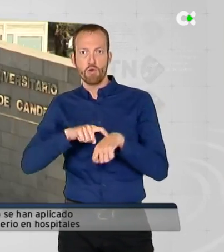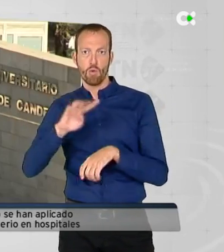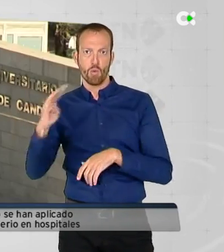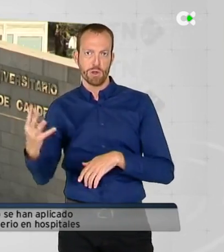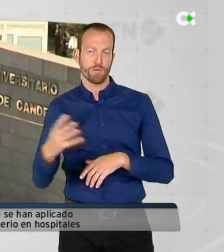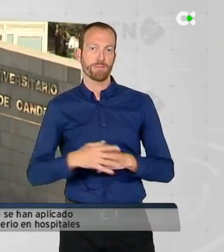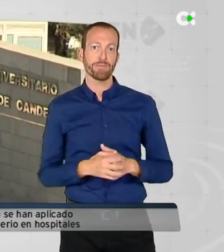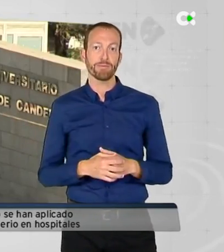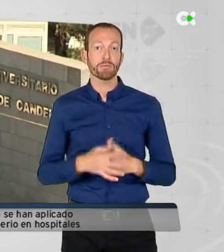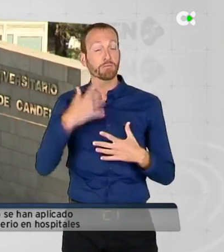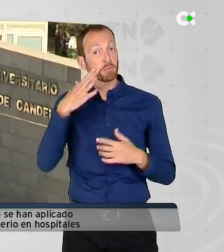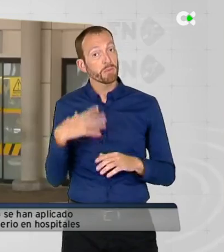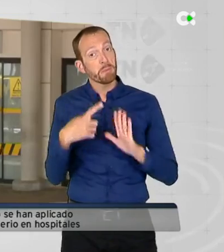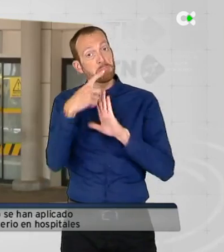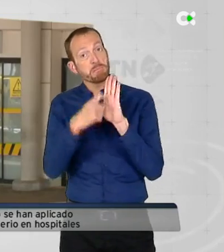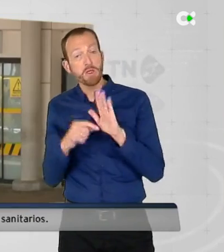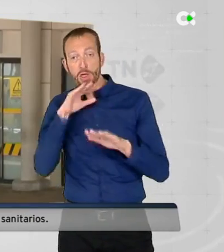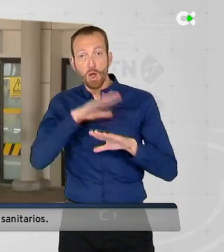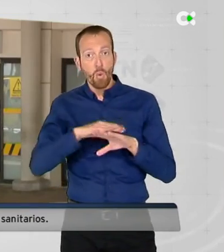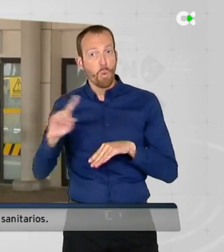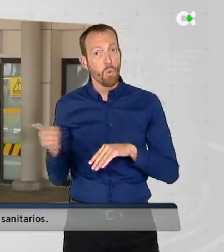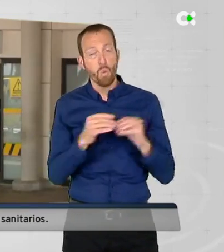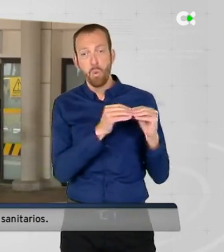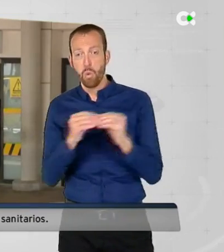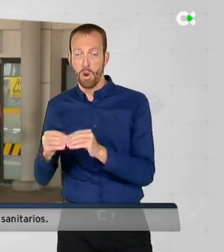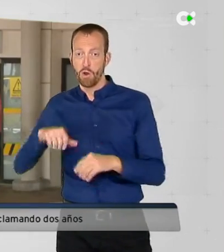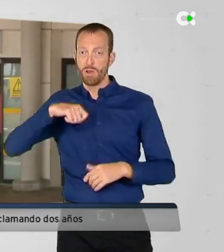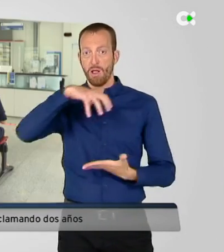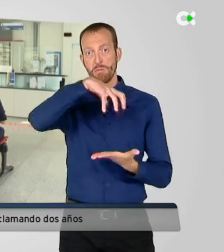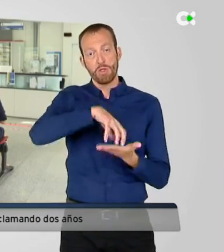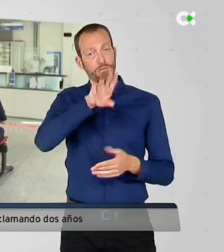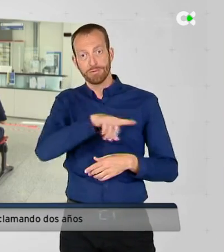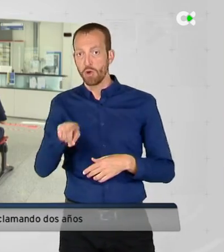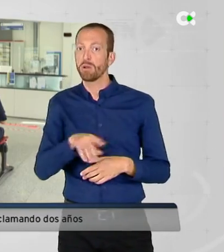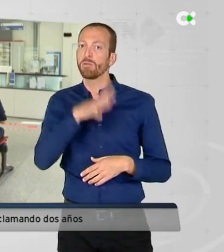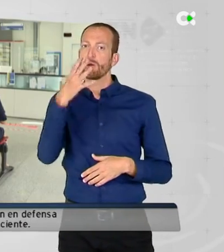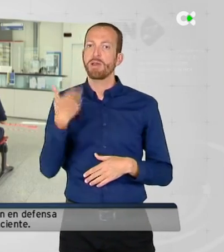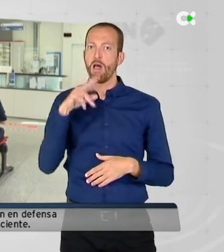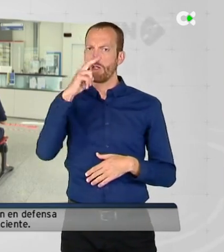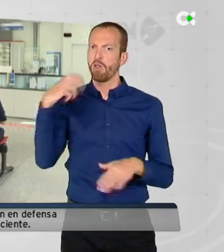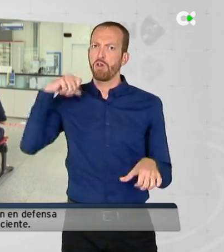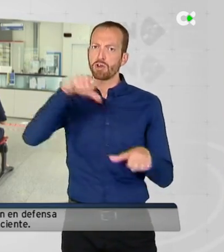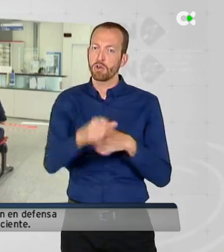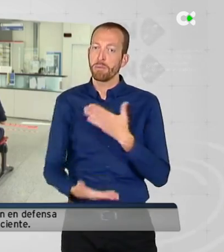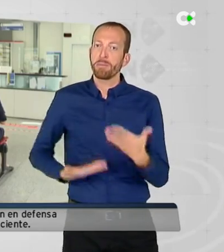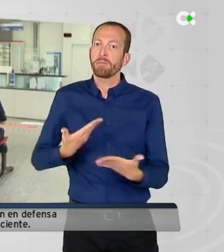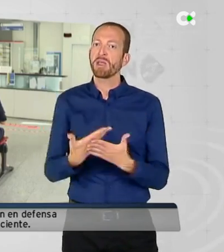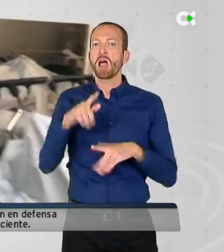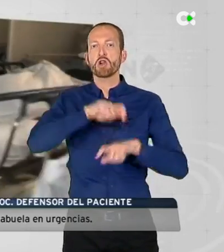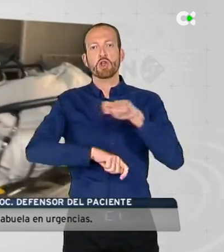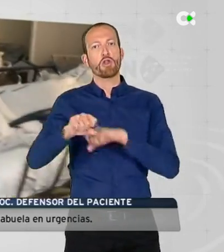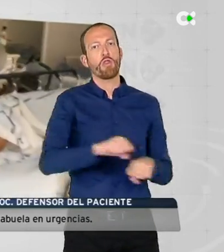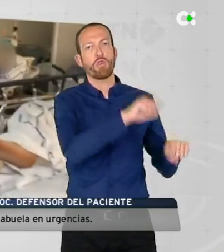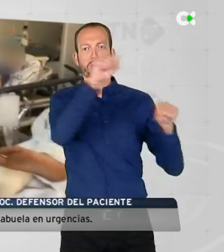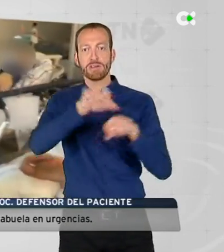Medidas que no se han aplicado con el mismo criterio en hospitales y centros sanitarios es lo que lleva reclamando dos años la Asociación en Defensa del Paciente.